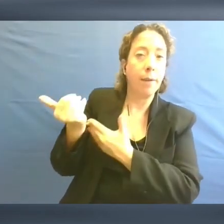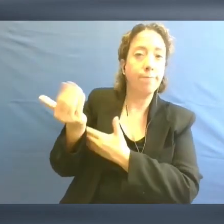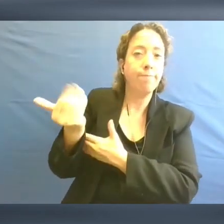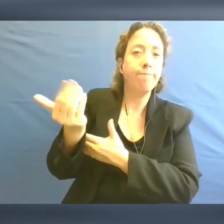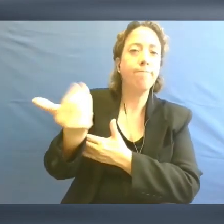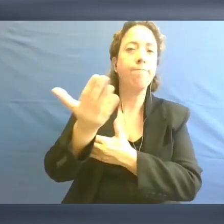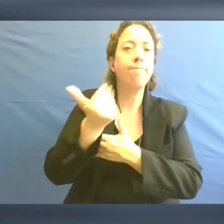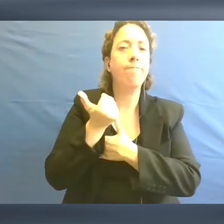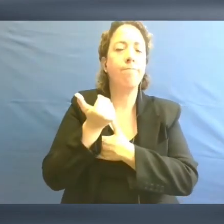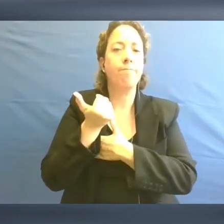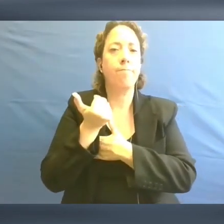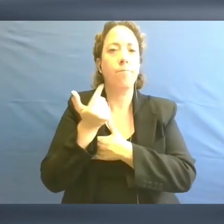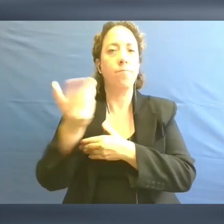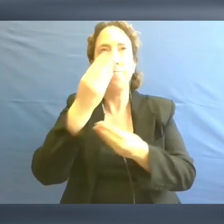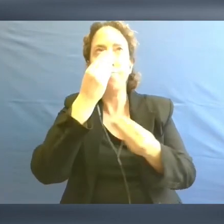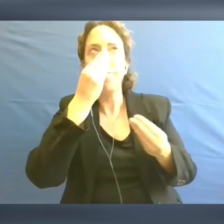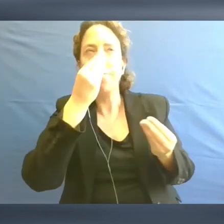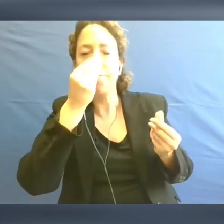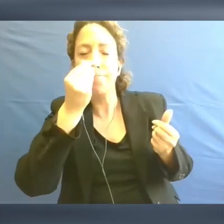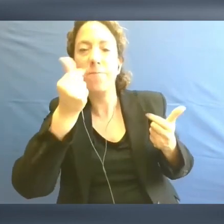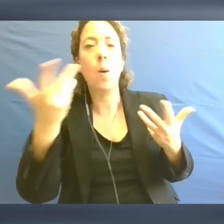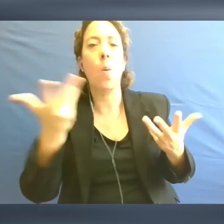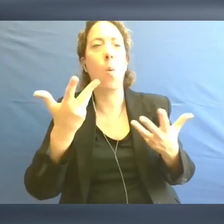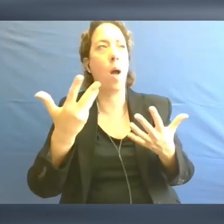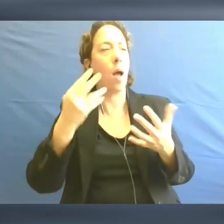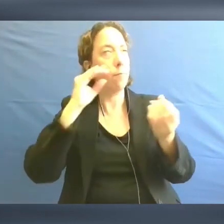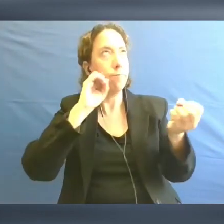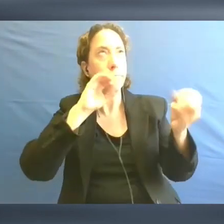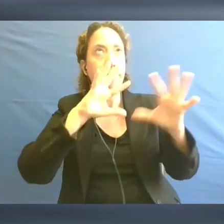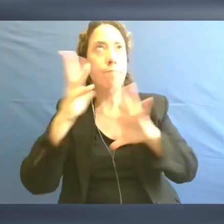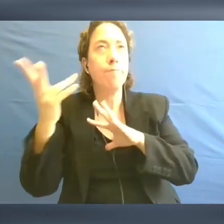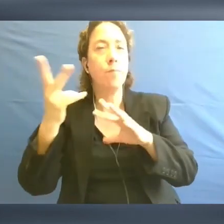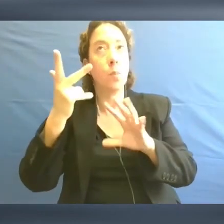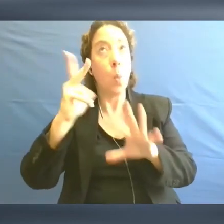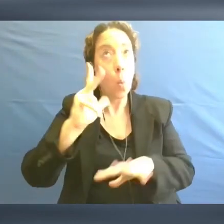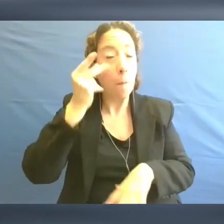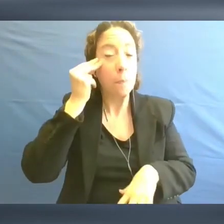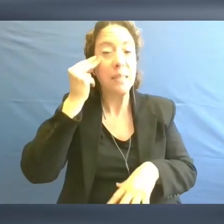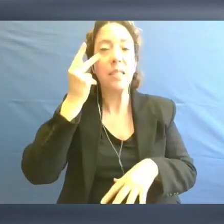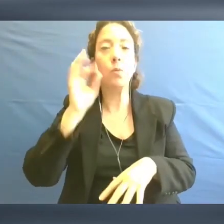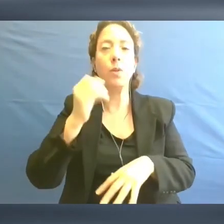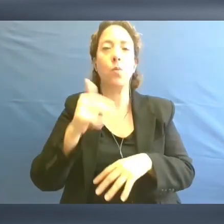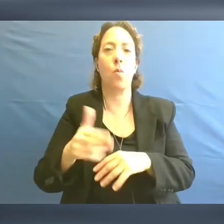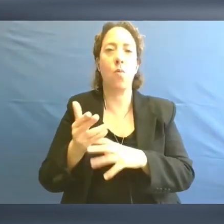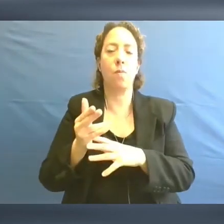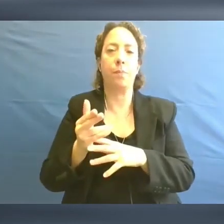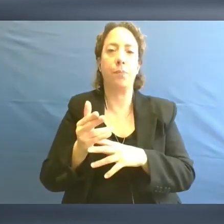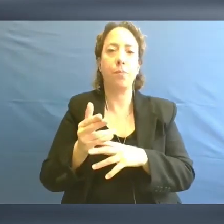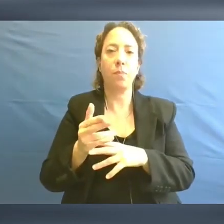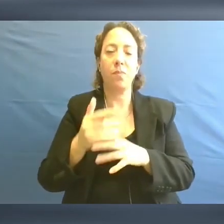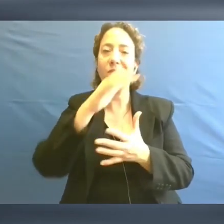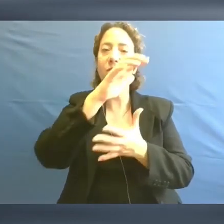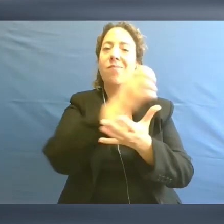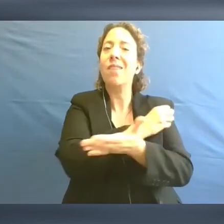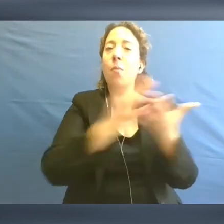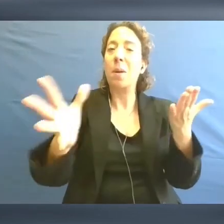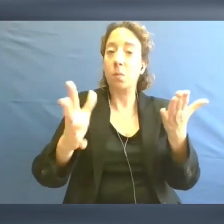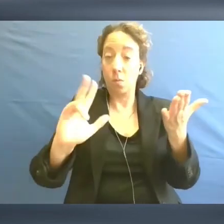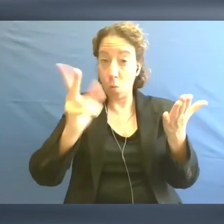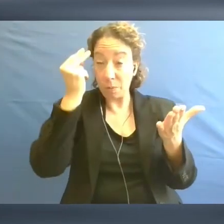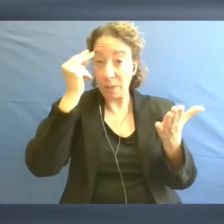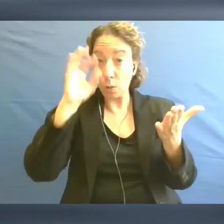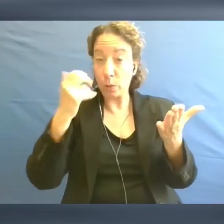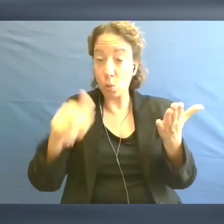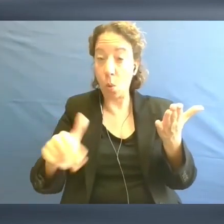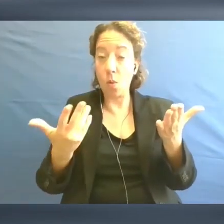sur leur ressenti, leur vision perceptuelle de l'information. Est-ce qu'ils comprennent l'information? Est-ce qu'ils ne